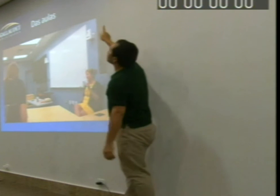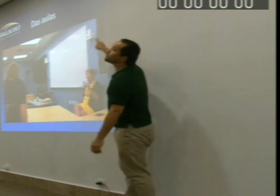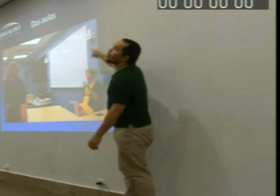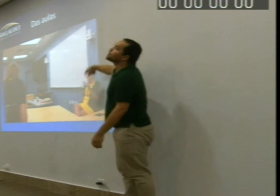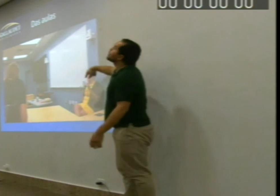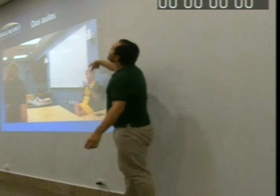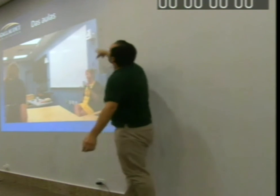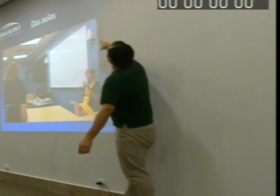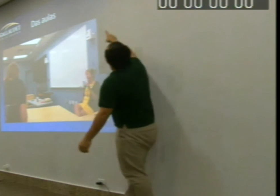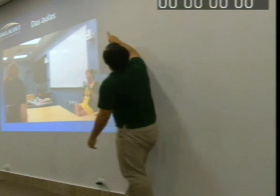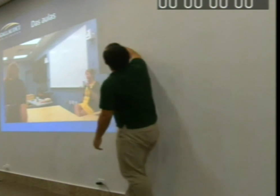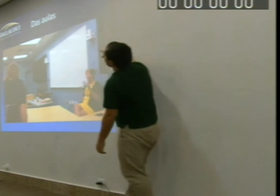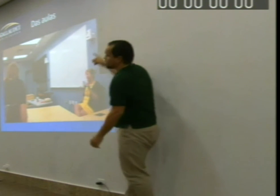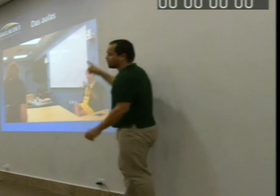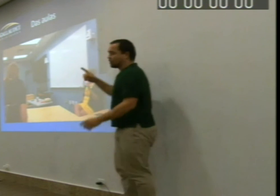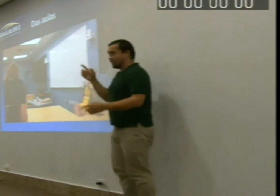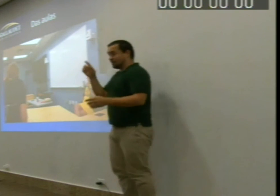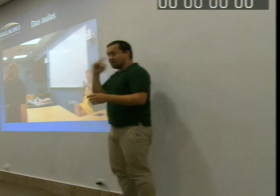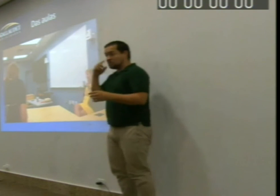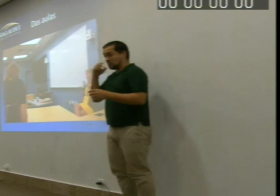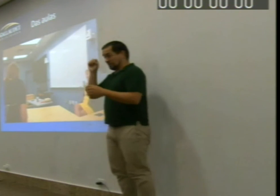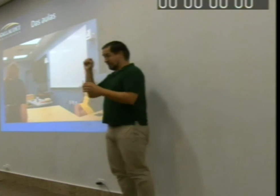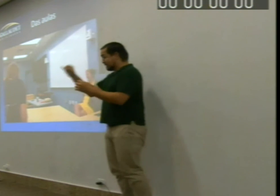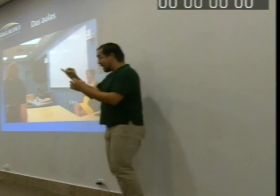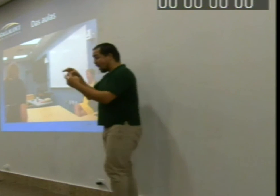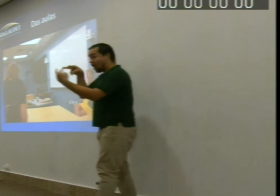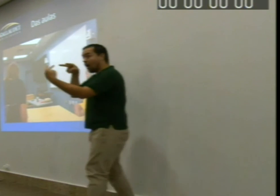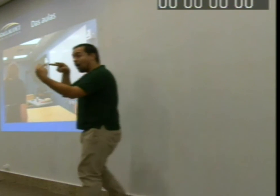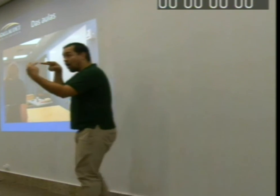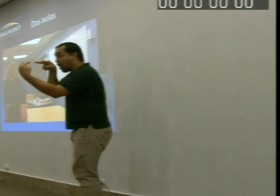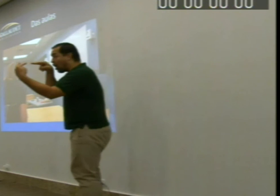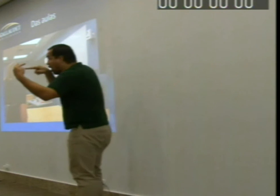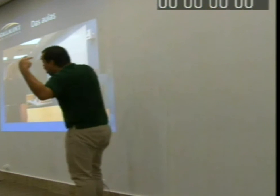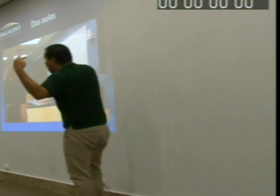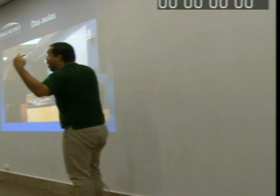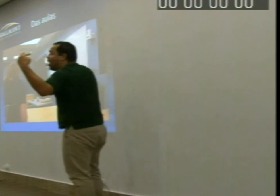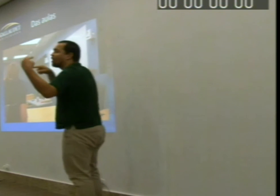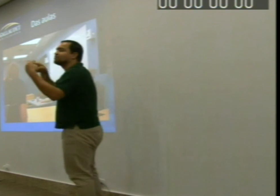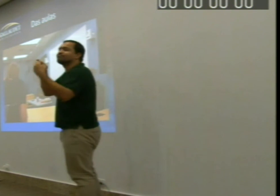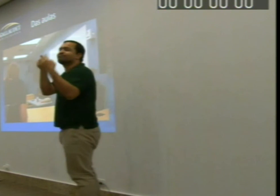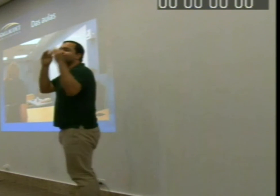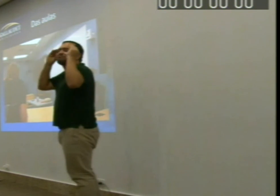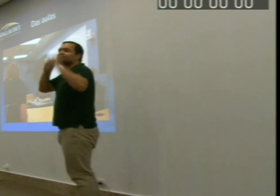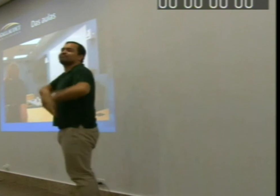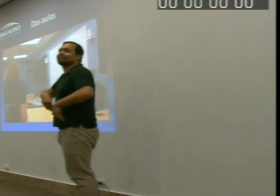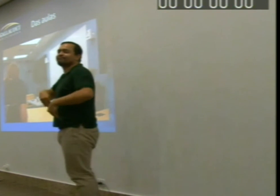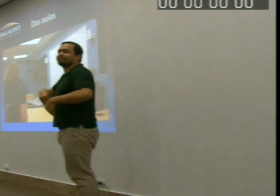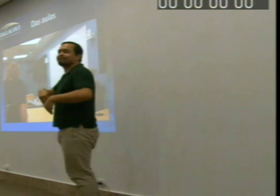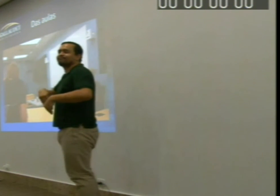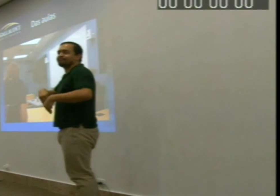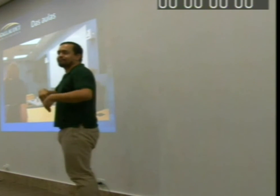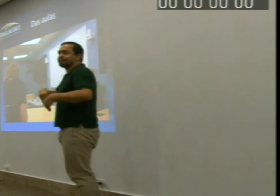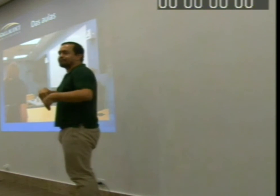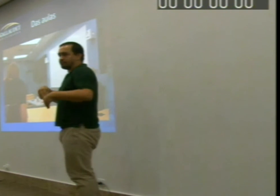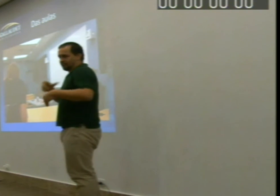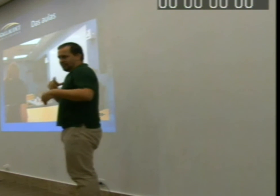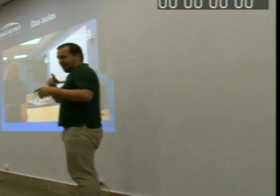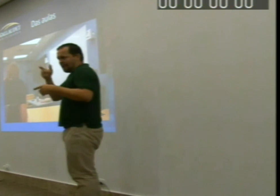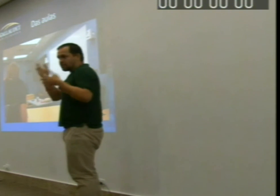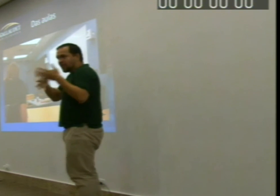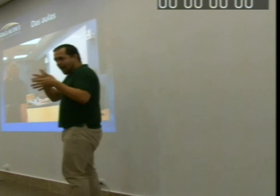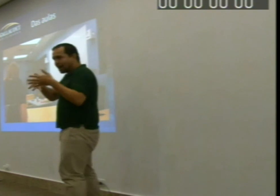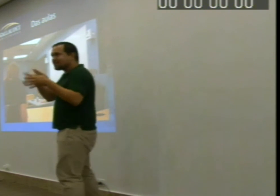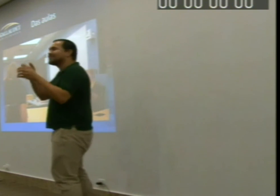olhar e olhar e explicar e continuar falando o surdo se ele fizer isso perdeu o contato visual ele já perdeu